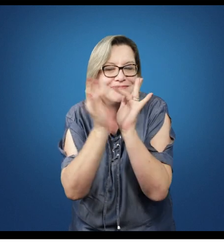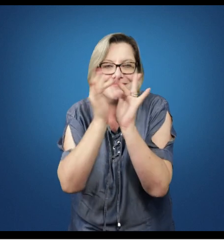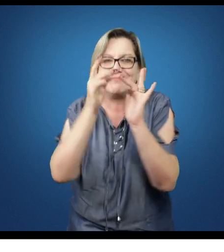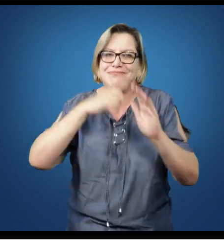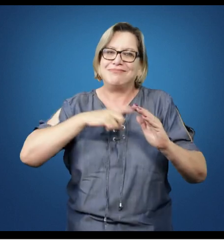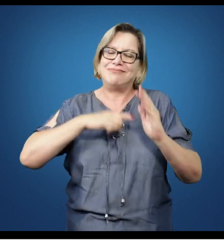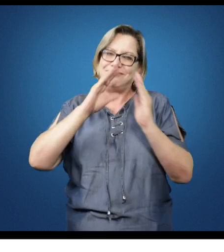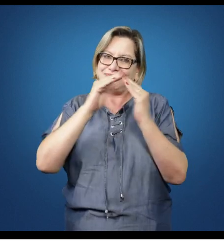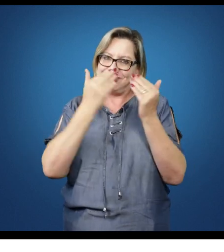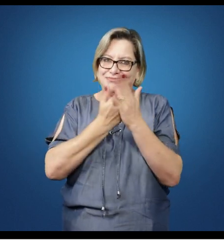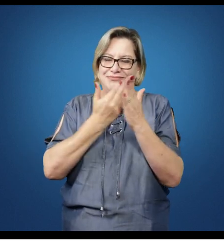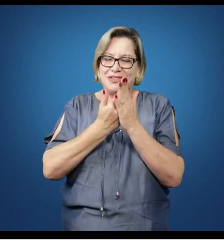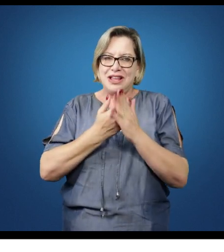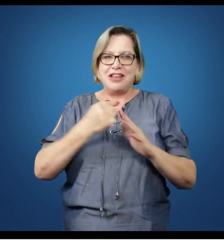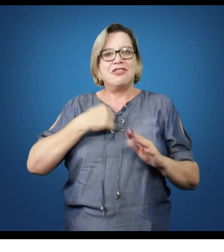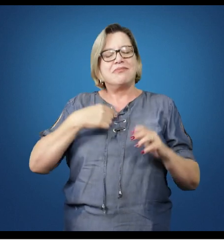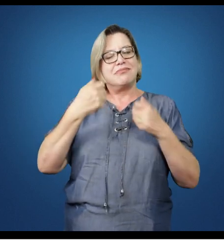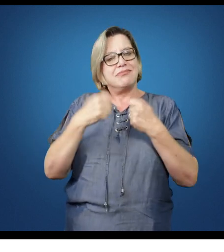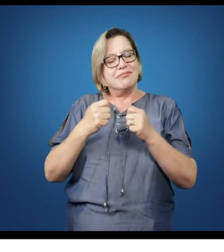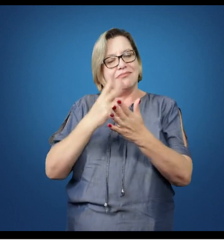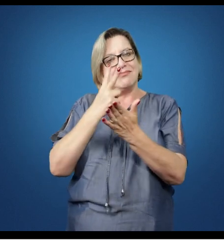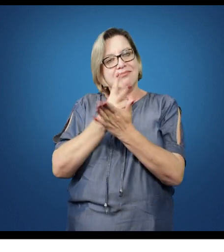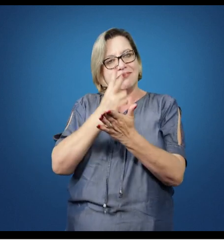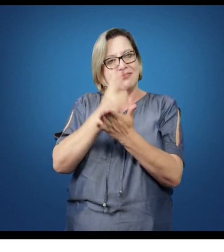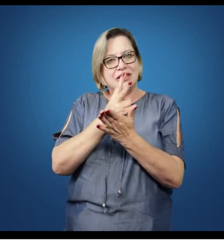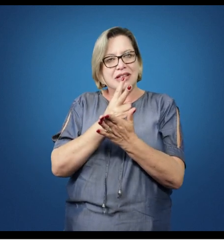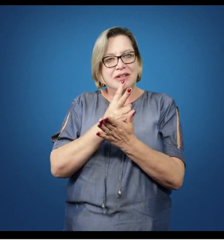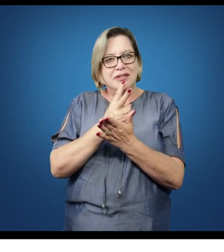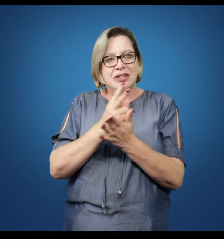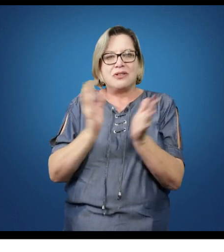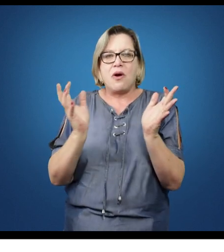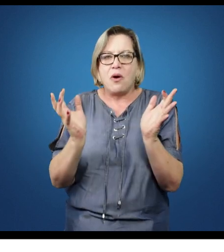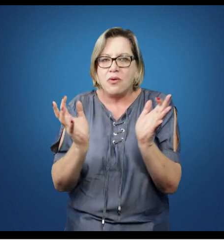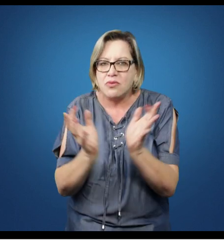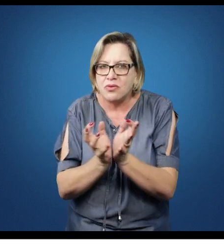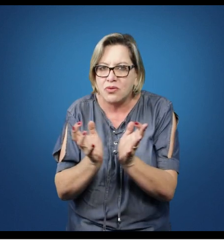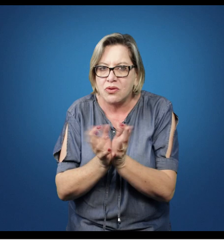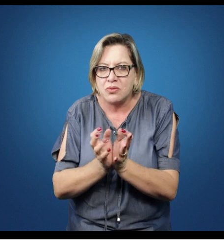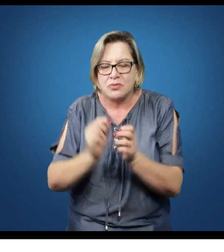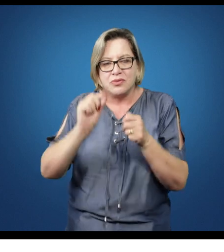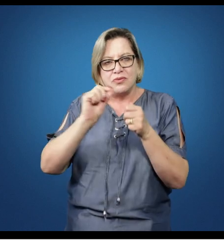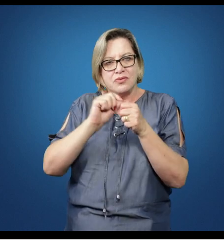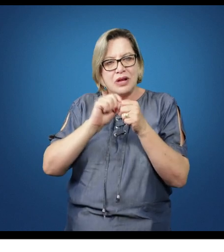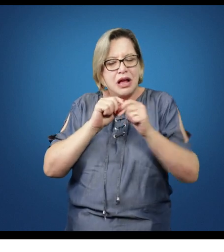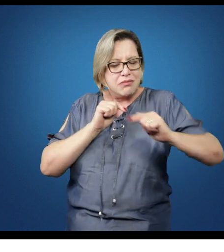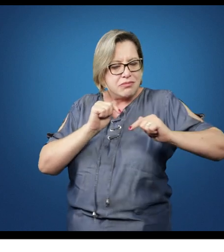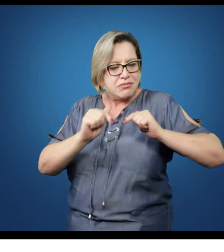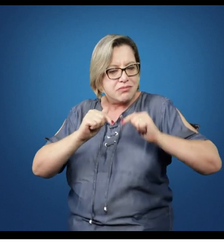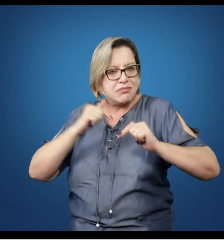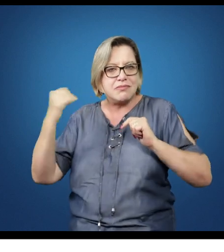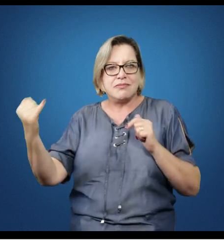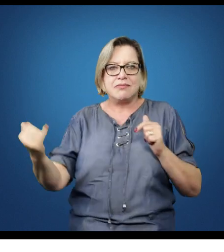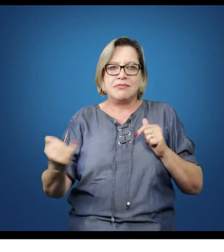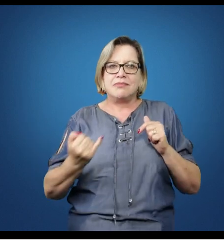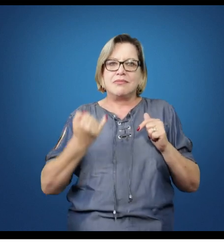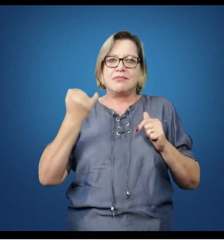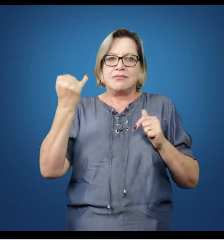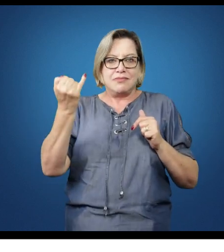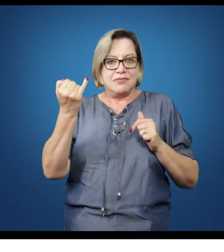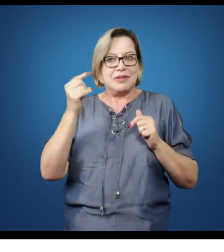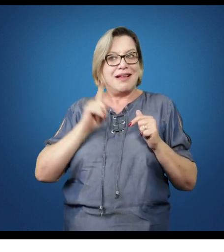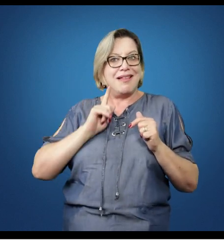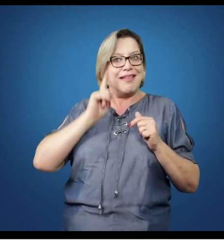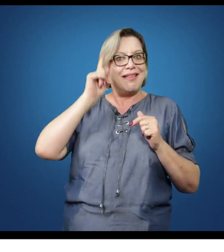cada vez mais que a nossa equipe faça um trabalho muito importante lá no momento